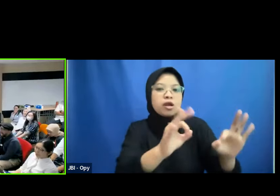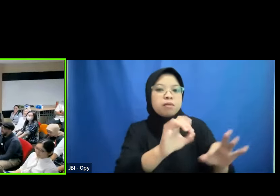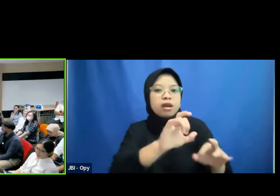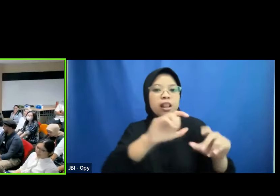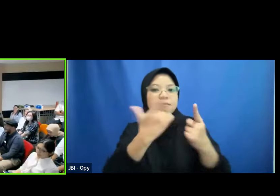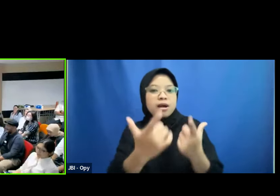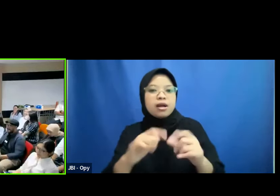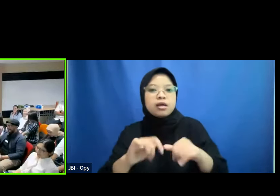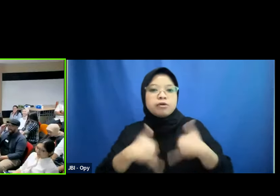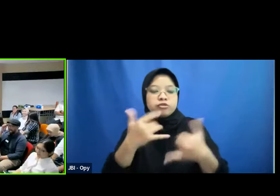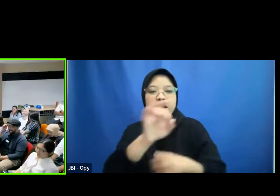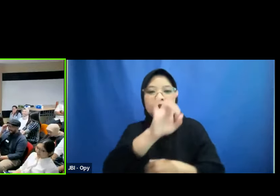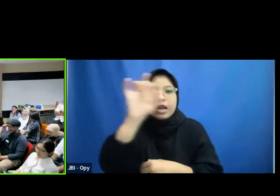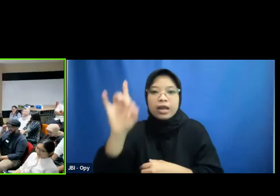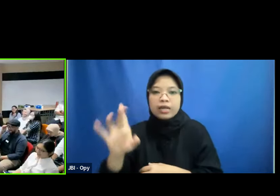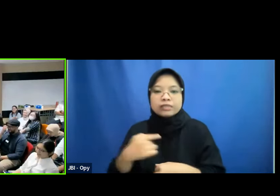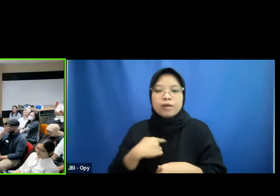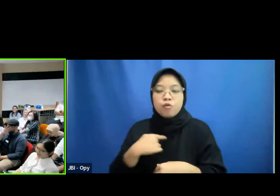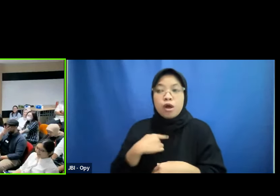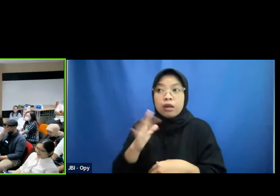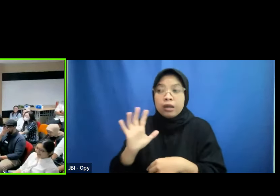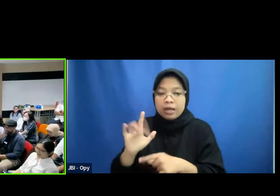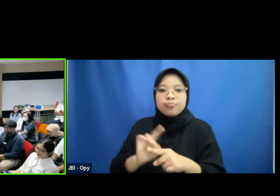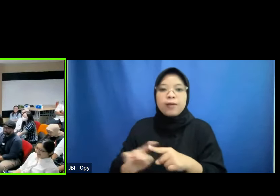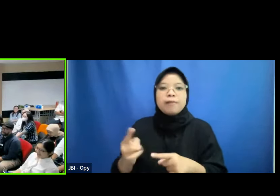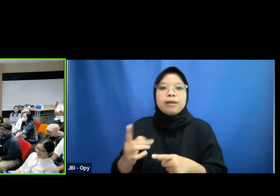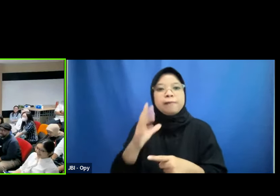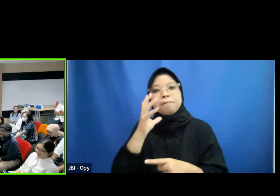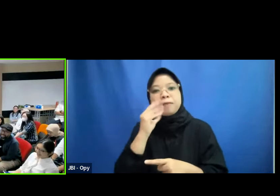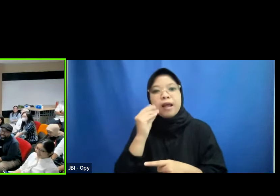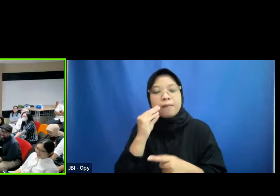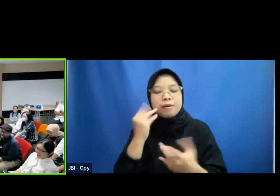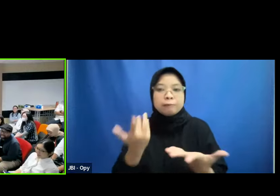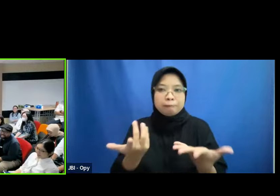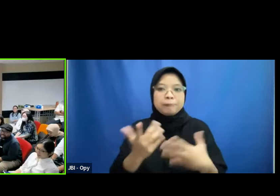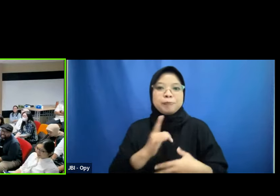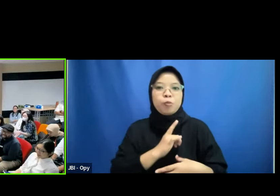daripada saya bukan TR